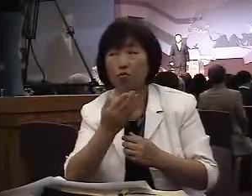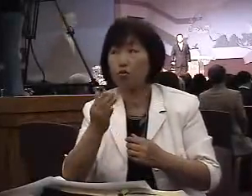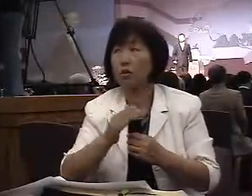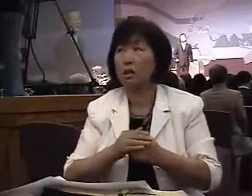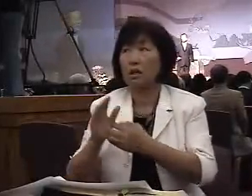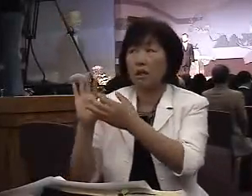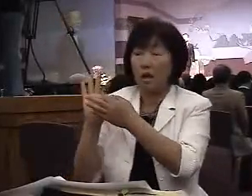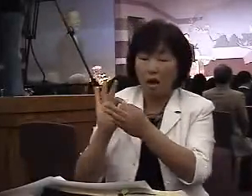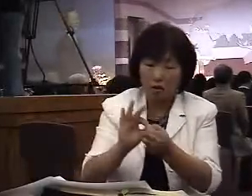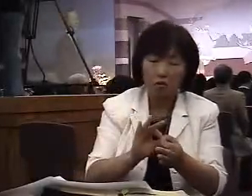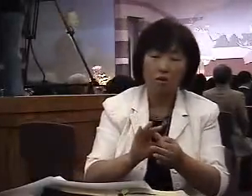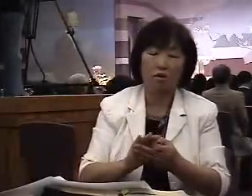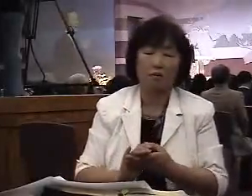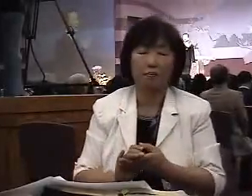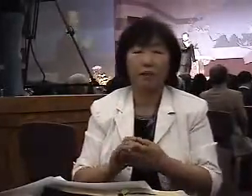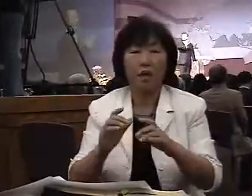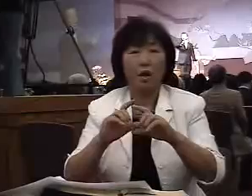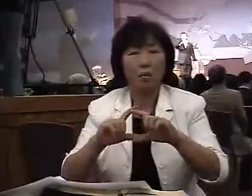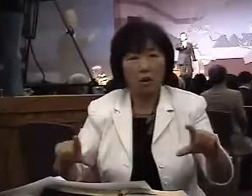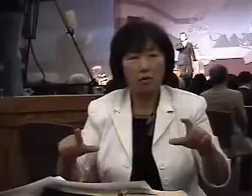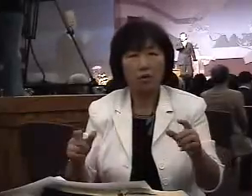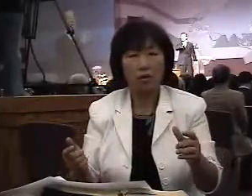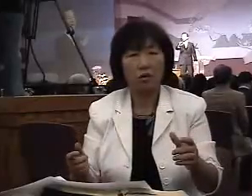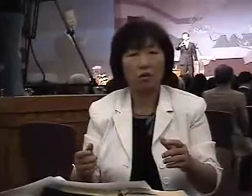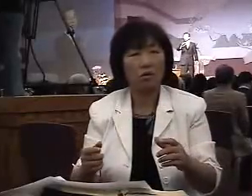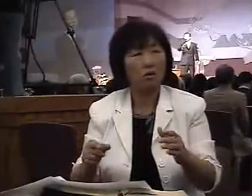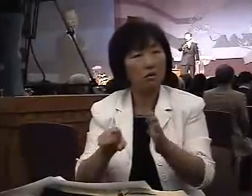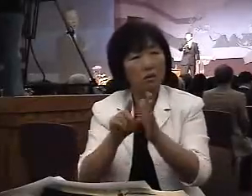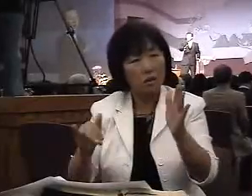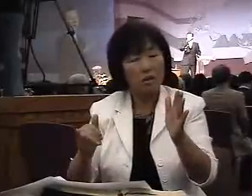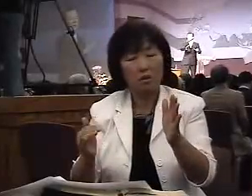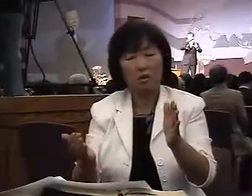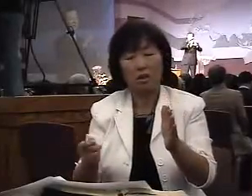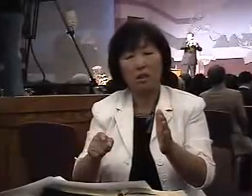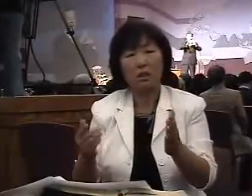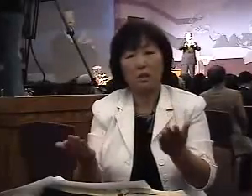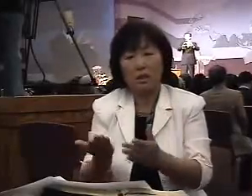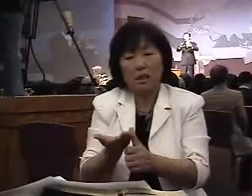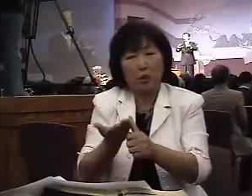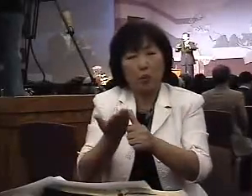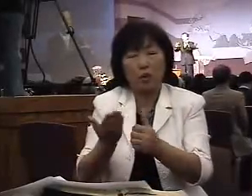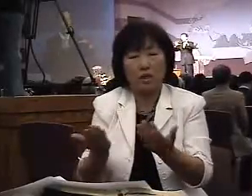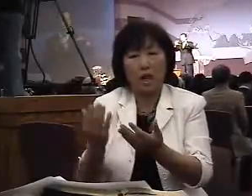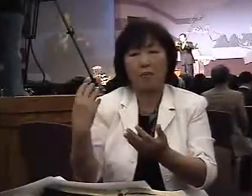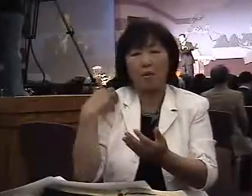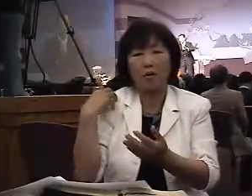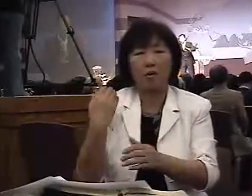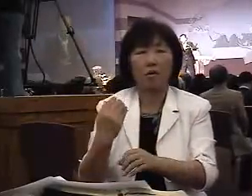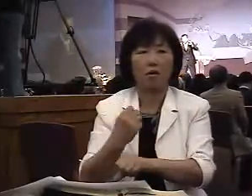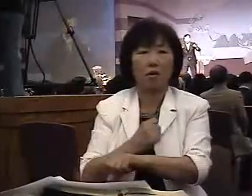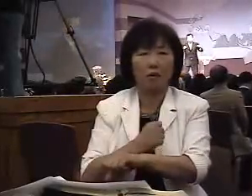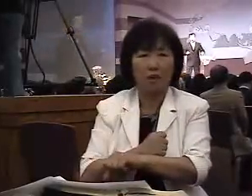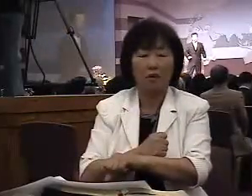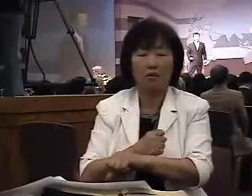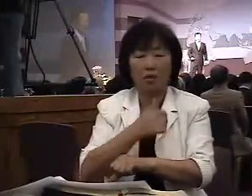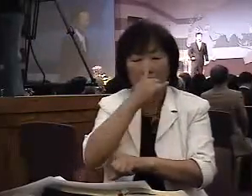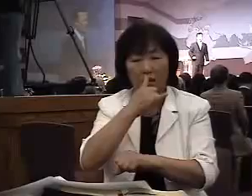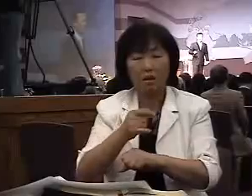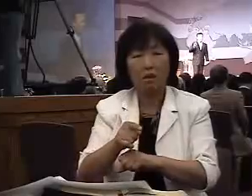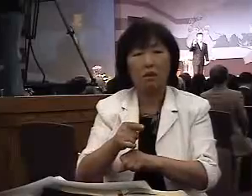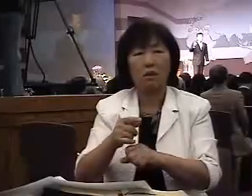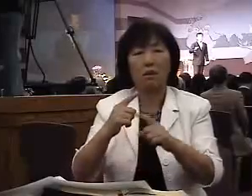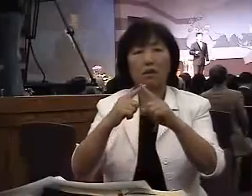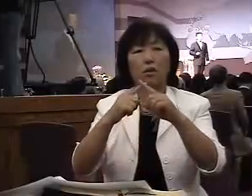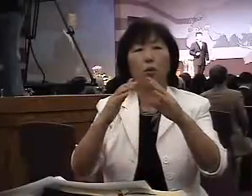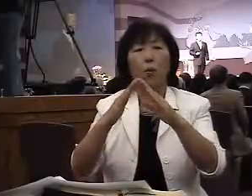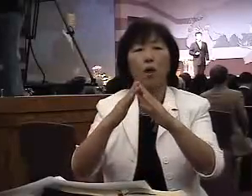그래서 계속해서 평신도를 키워 이러한 사역을 할 수 있도록 우리 사명을 감당하는 것이 우리 교회 사명이에요. 그런데